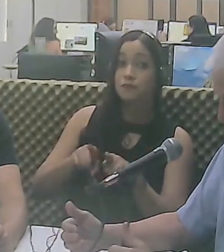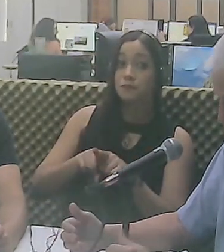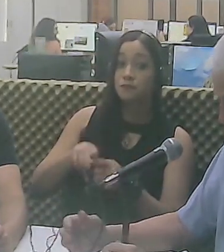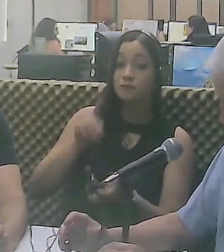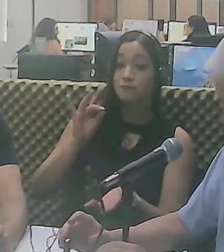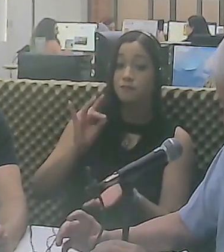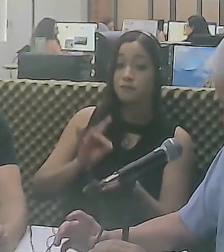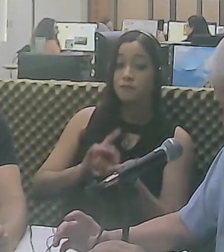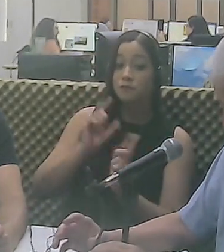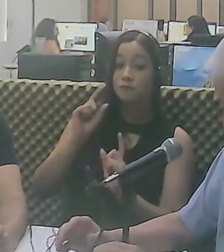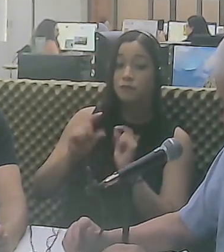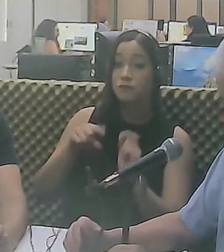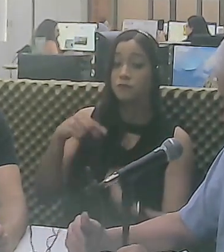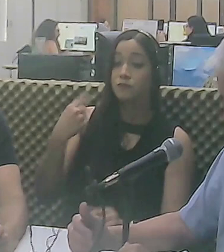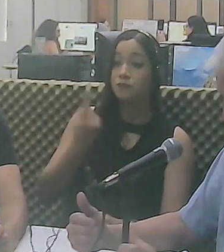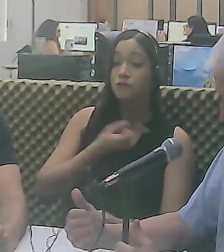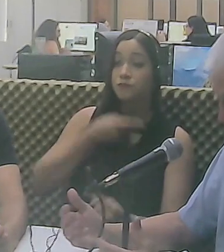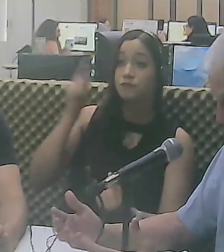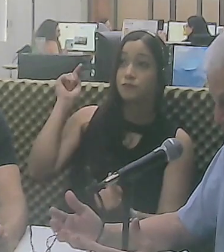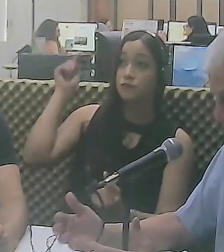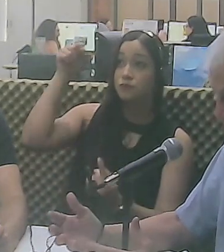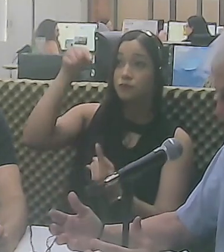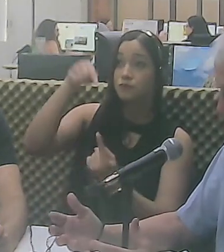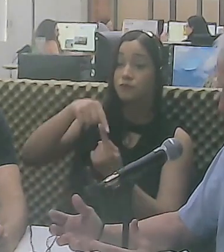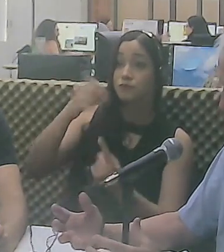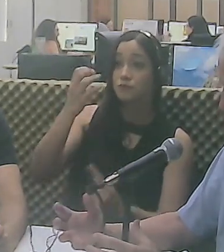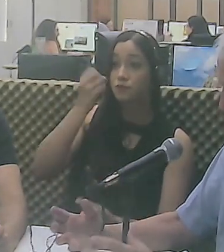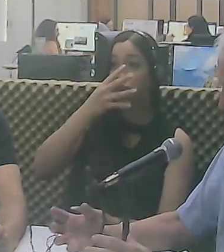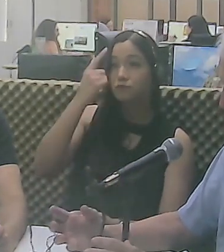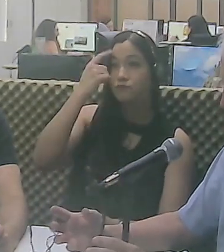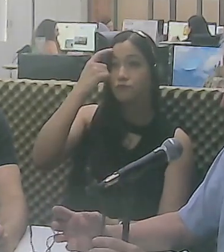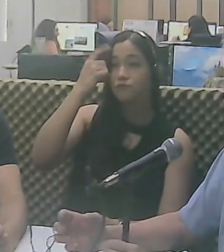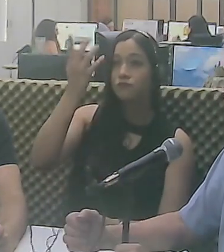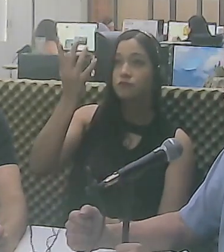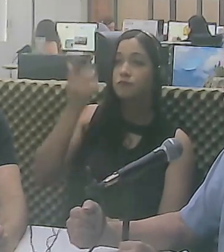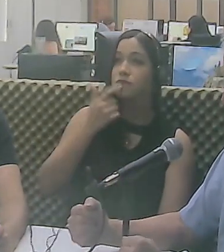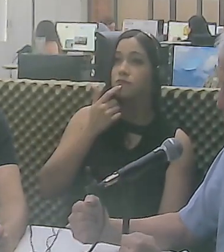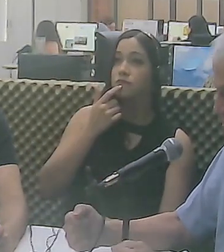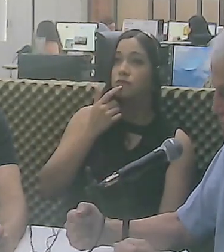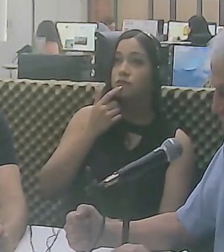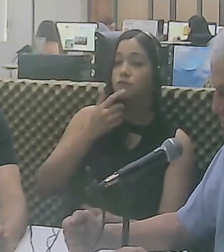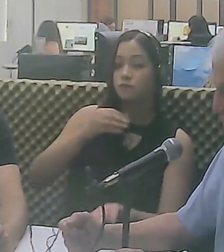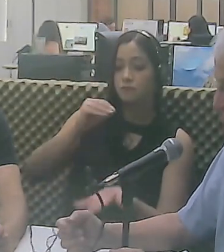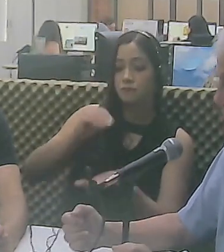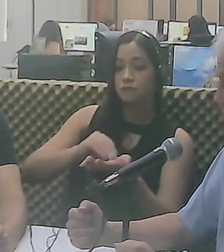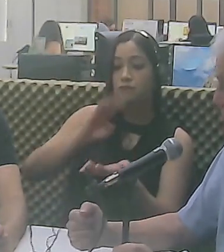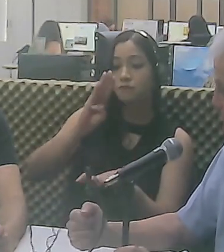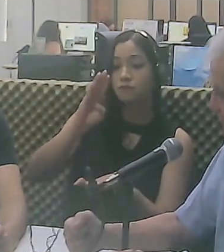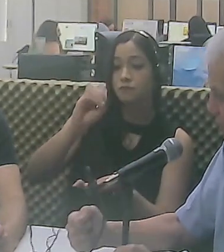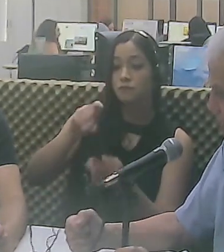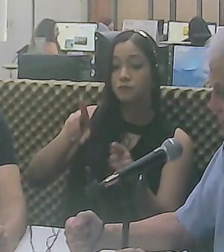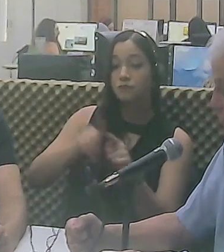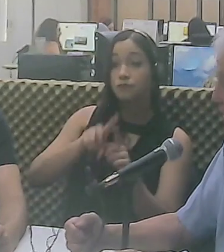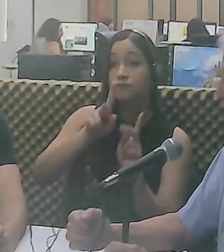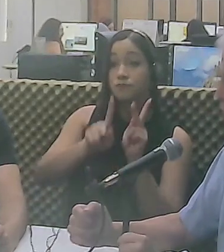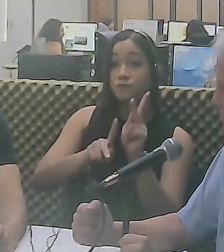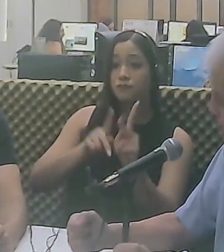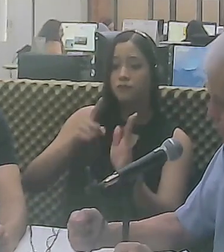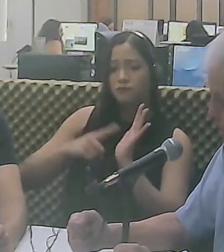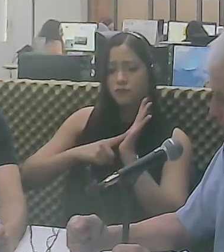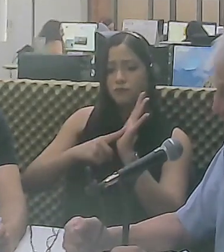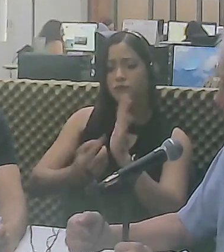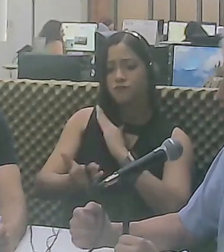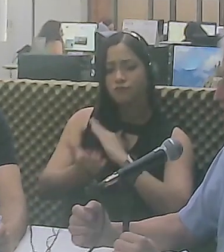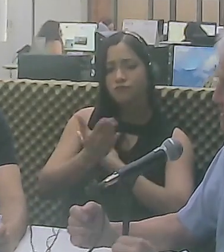sem dúvida nenhuma nós vamos buscar essa nova ideia de buscar é o registro boletim nós pedimos também a população que